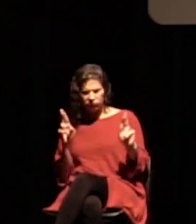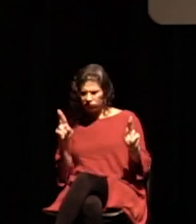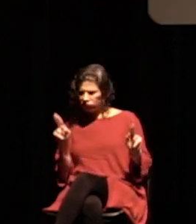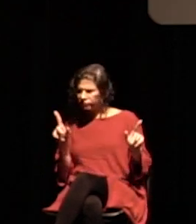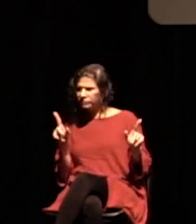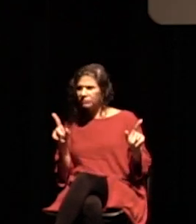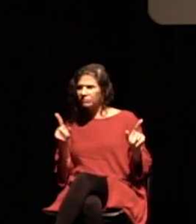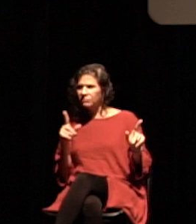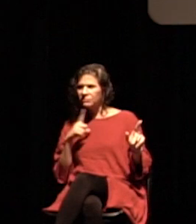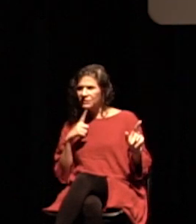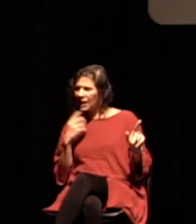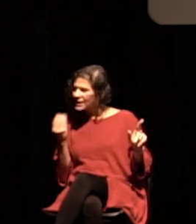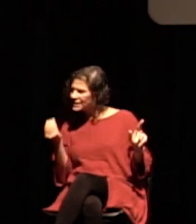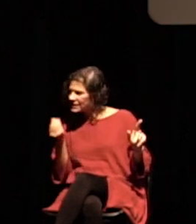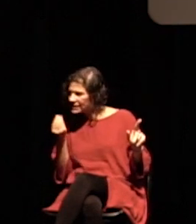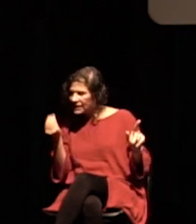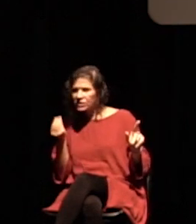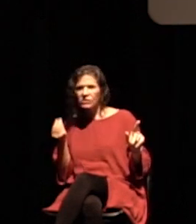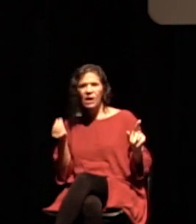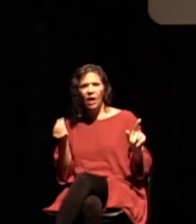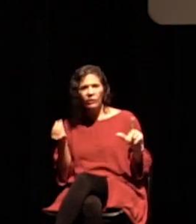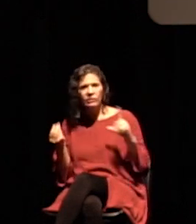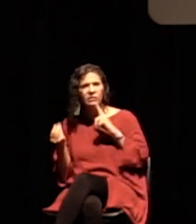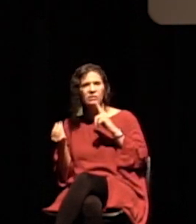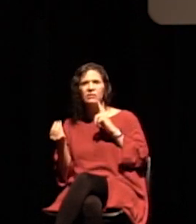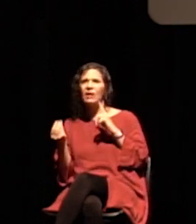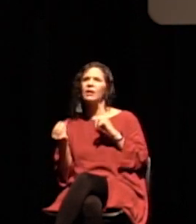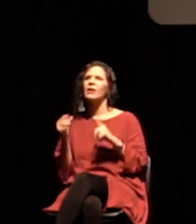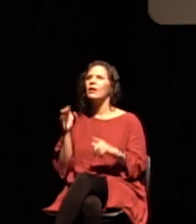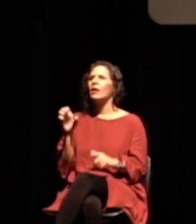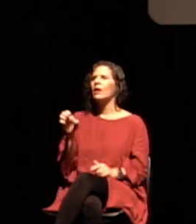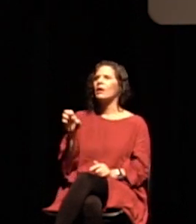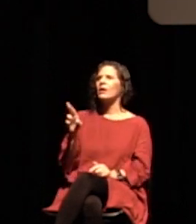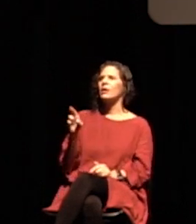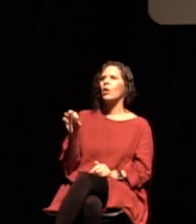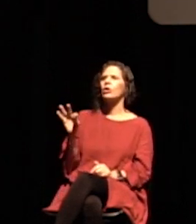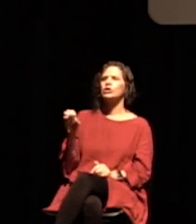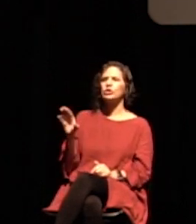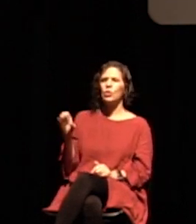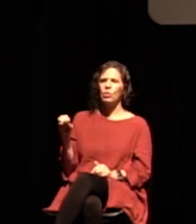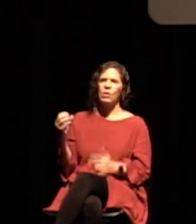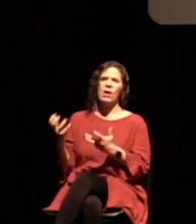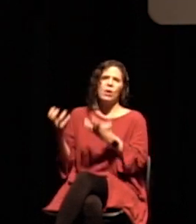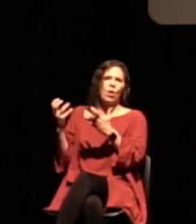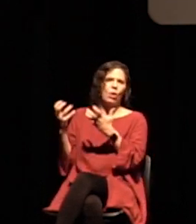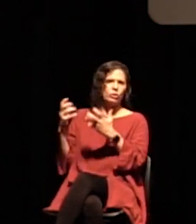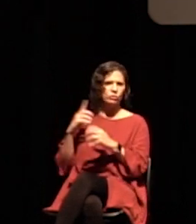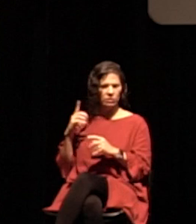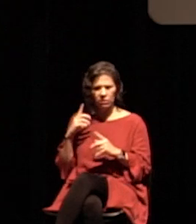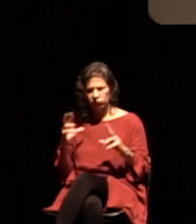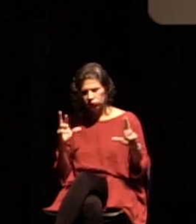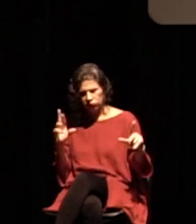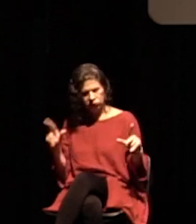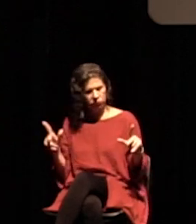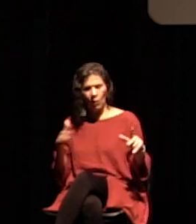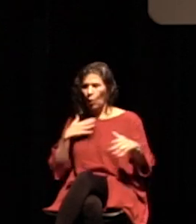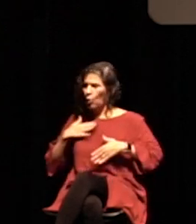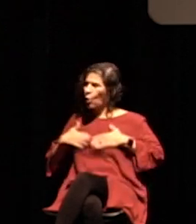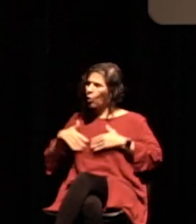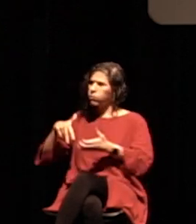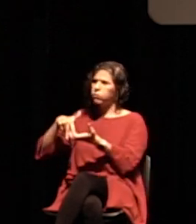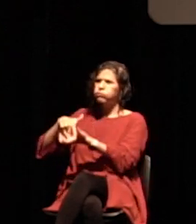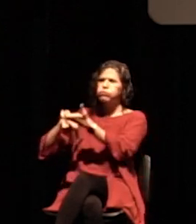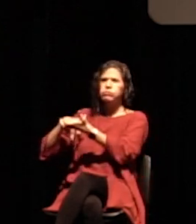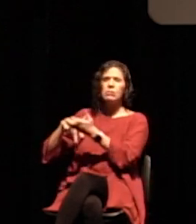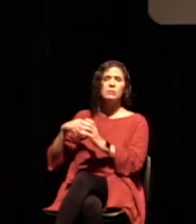uma sensorialidade, um apelo erótico do corpo. Então, eu acho uma